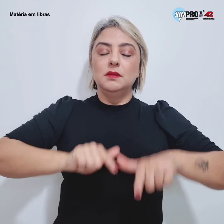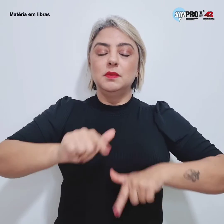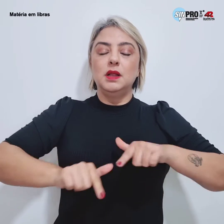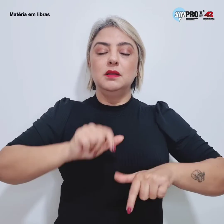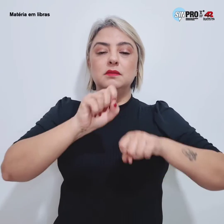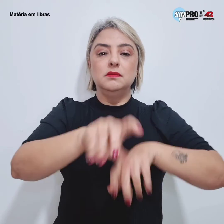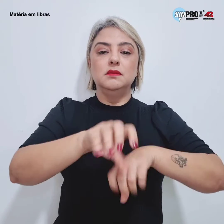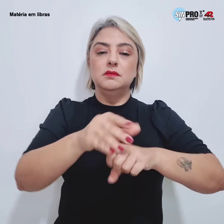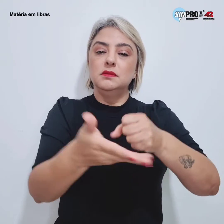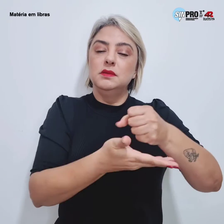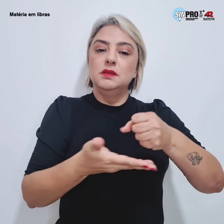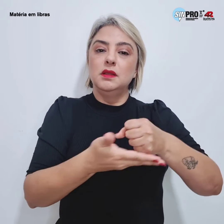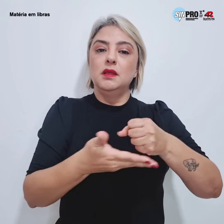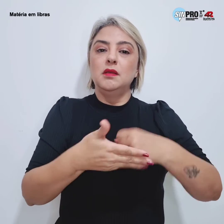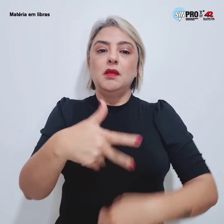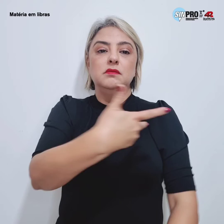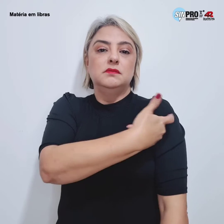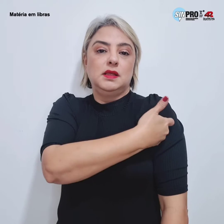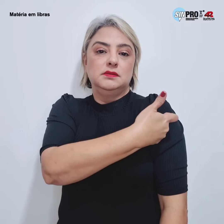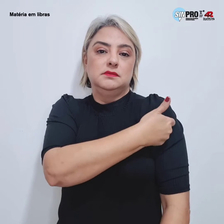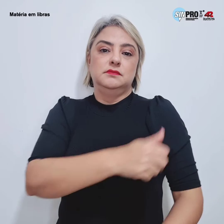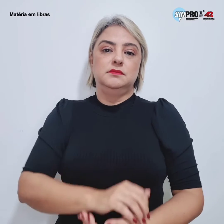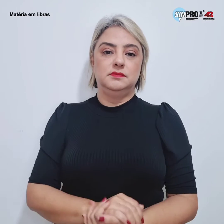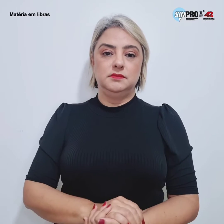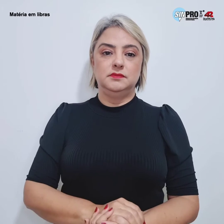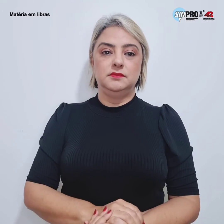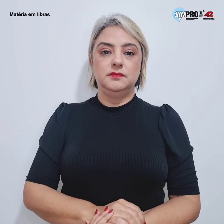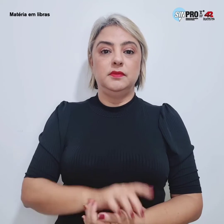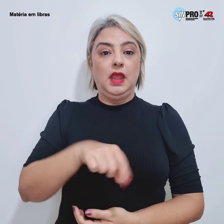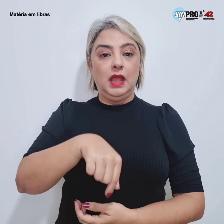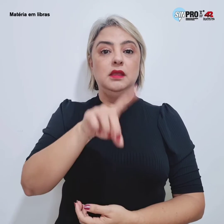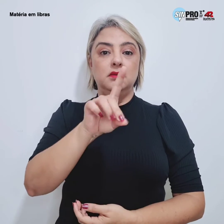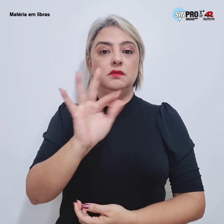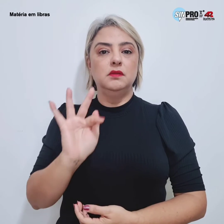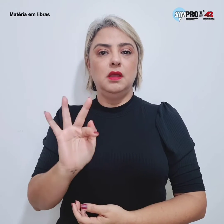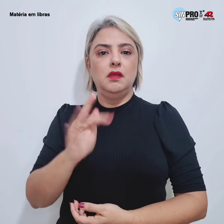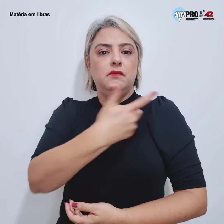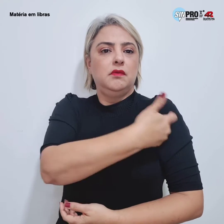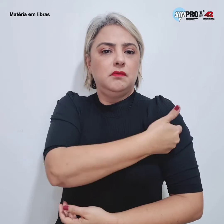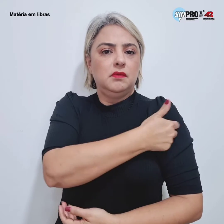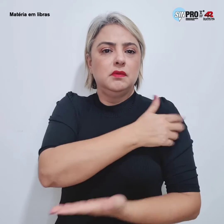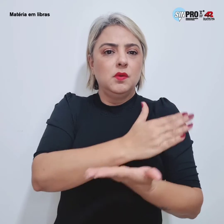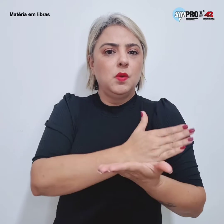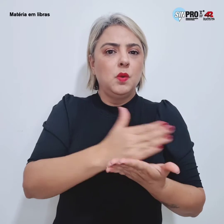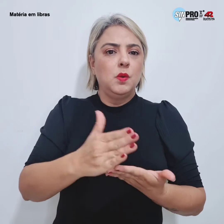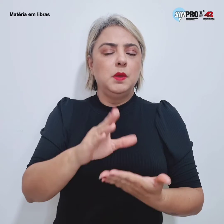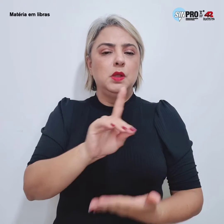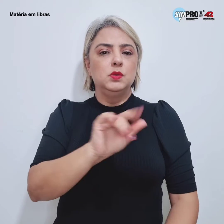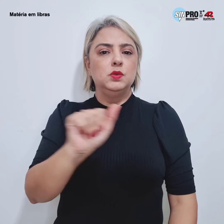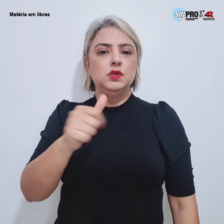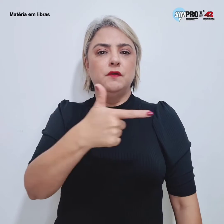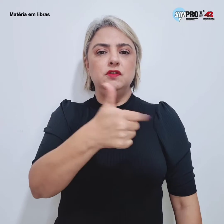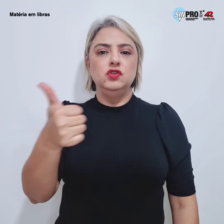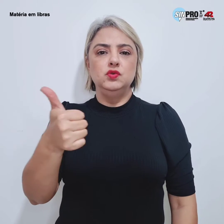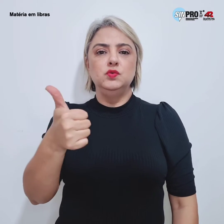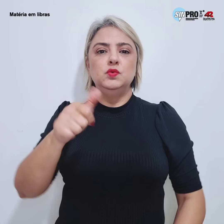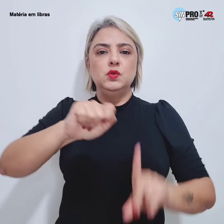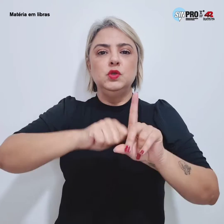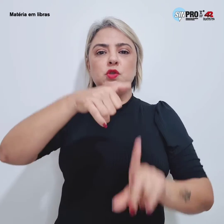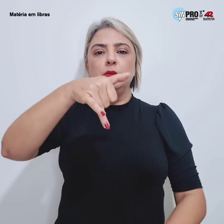dos trabalhadores da educação básica imunizados. No DF, a vacinação começou no dia 21